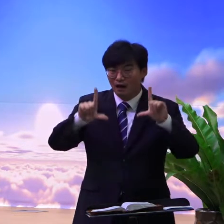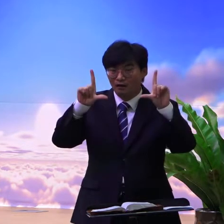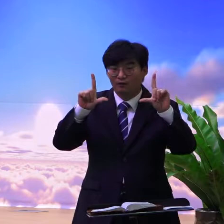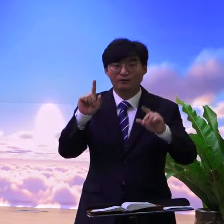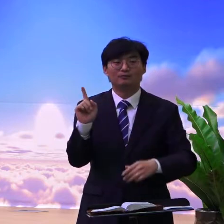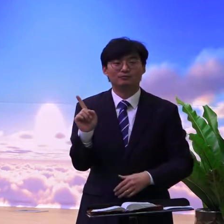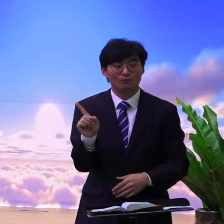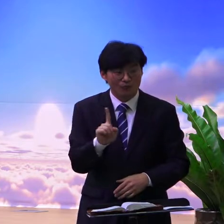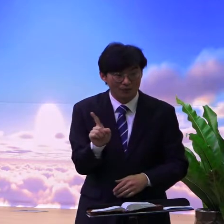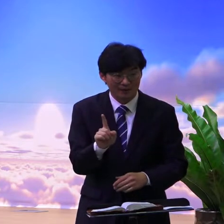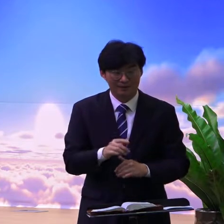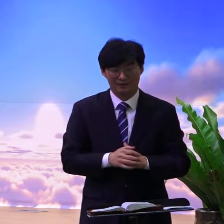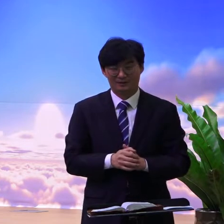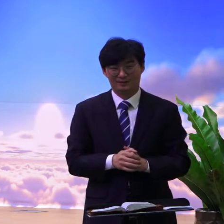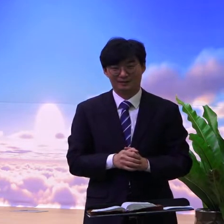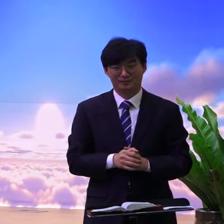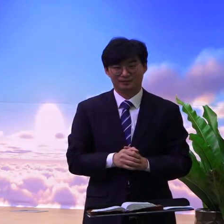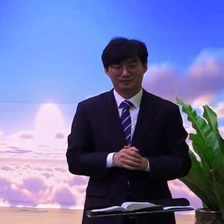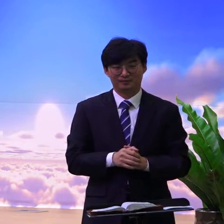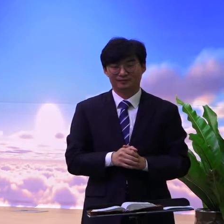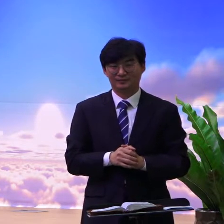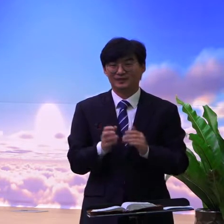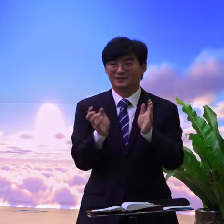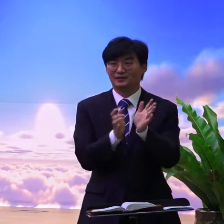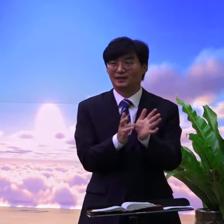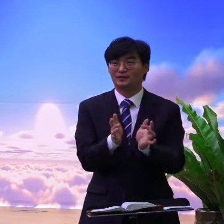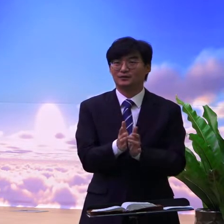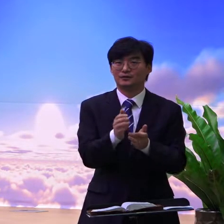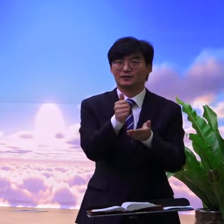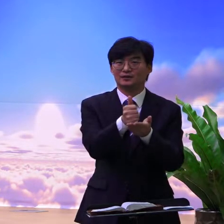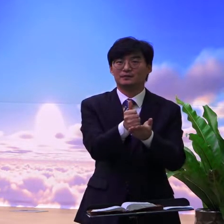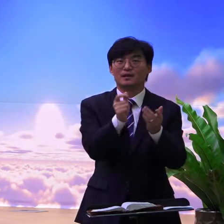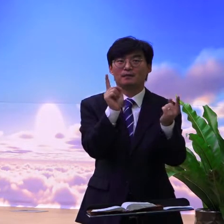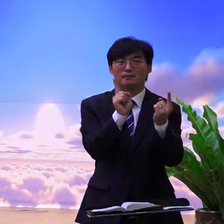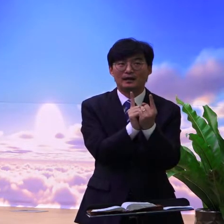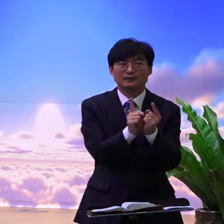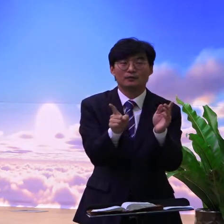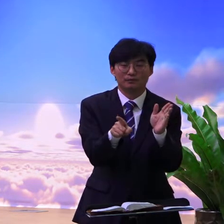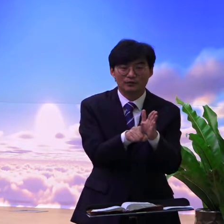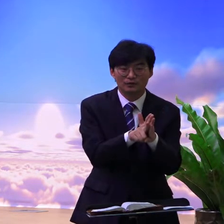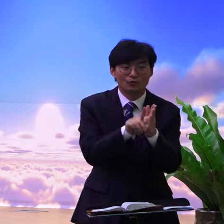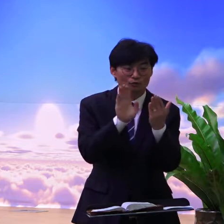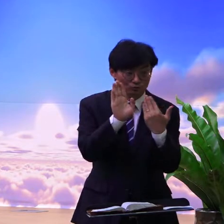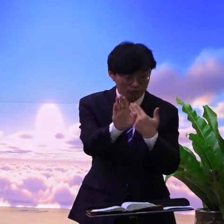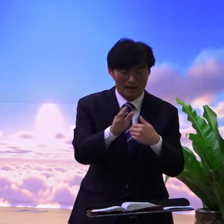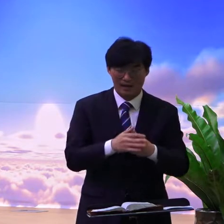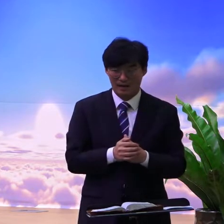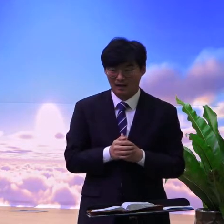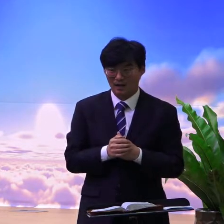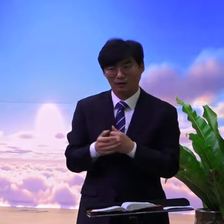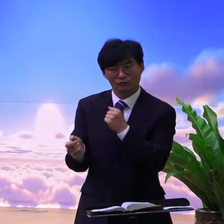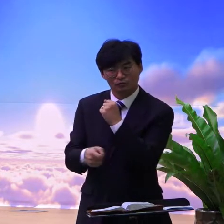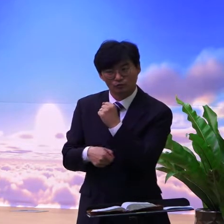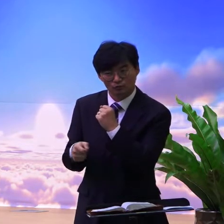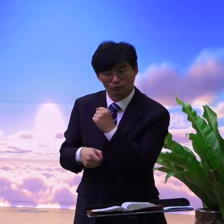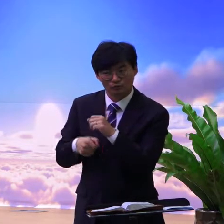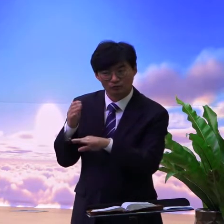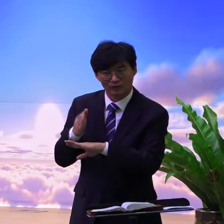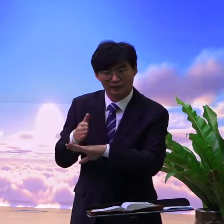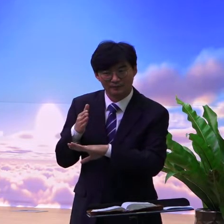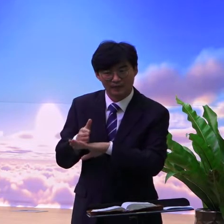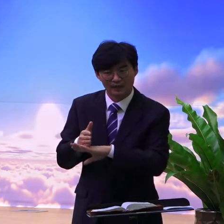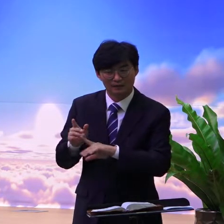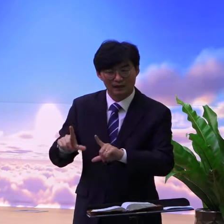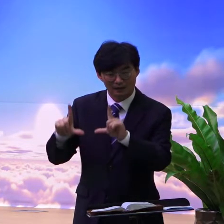생각하십니까? 예수님을 만나고 맞이하게 된 이 추수감사주일, 예수님 만난 이후에 그 평생의